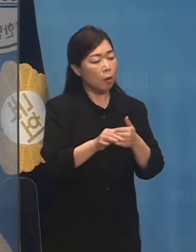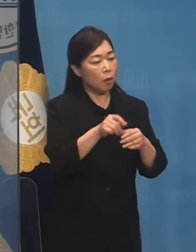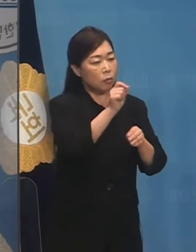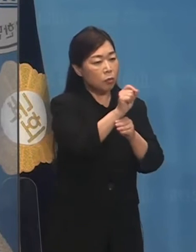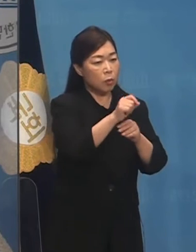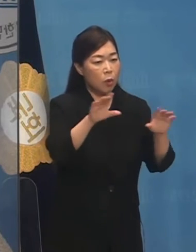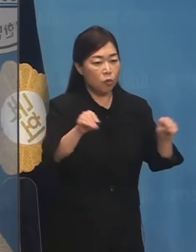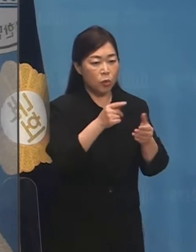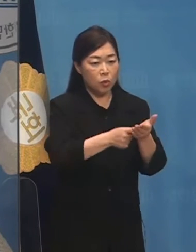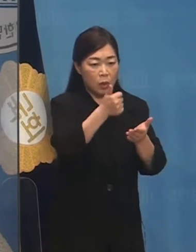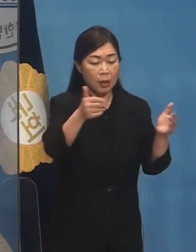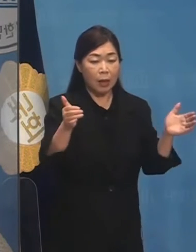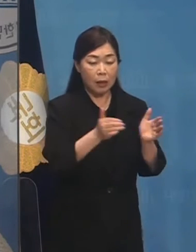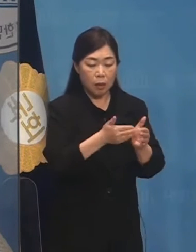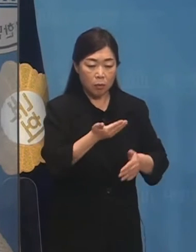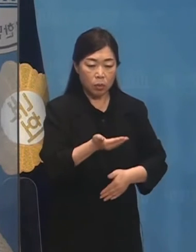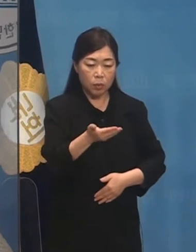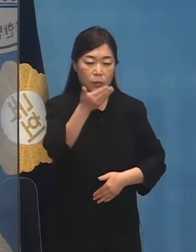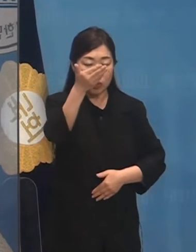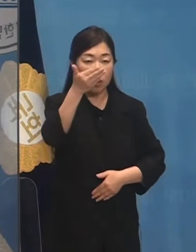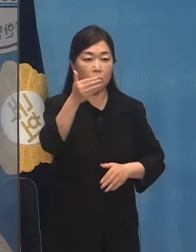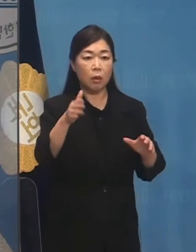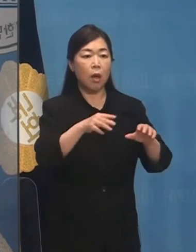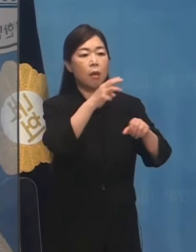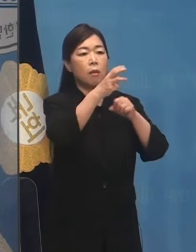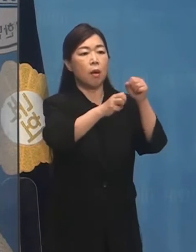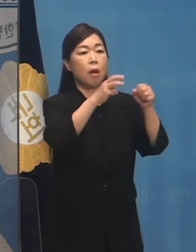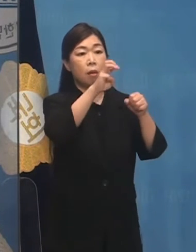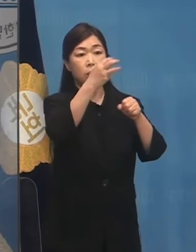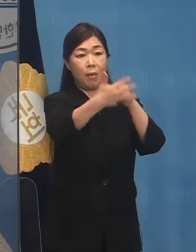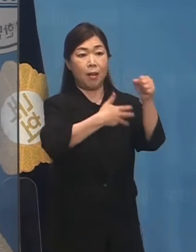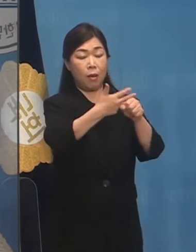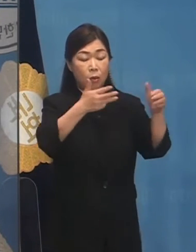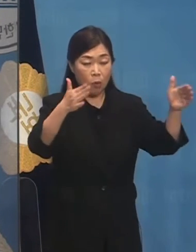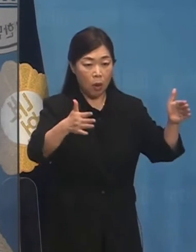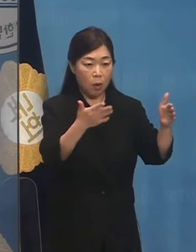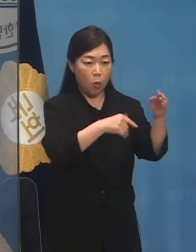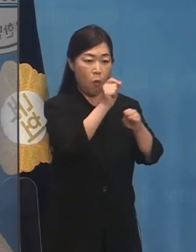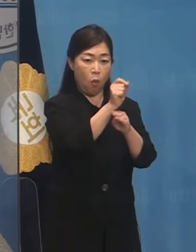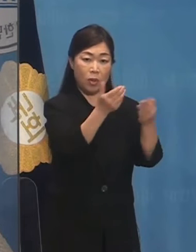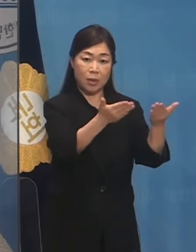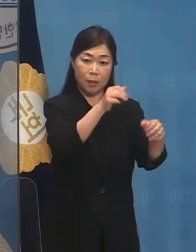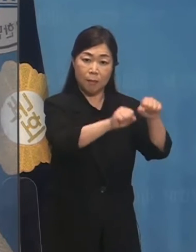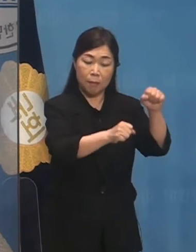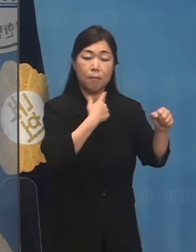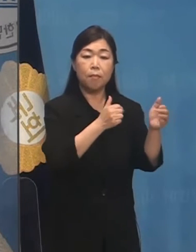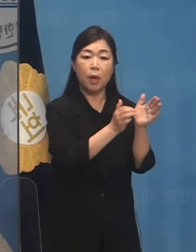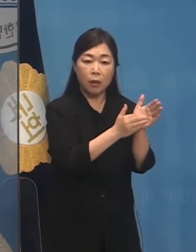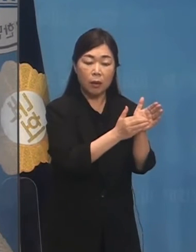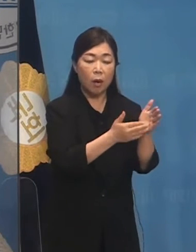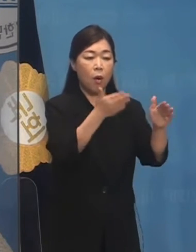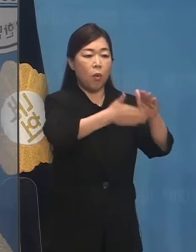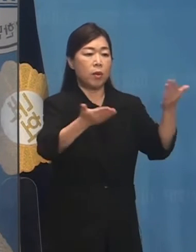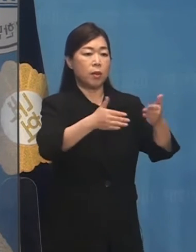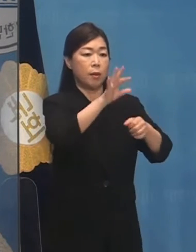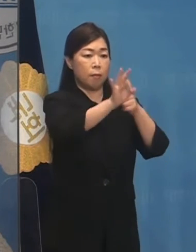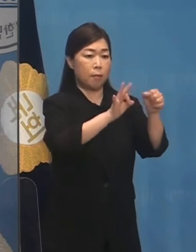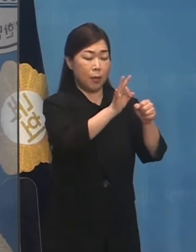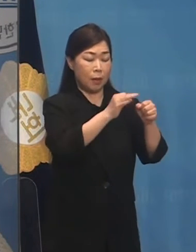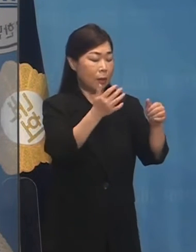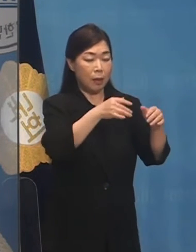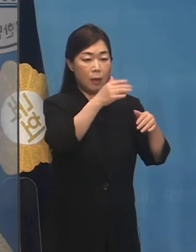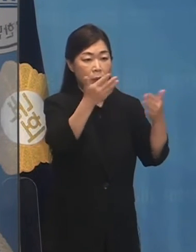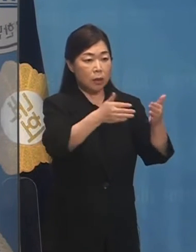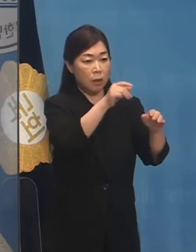사무관부터 국무총리까지 총 38년의 공직생활을 하셨습니다. 그리고 공직을 마치고 약 10여